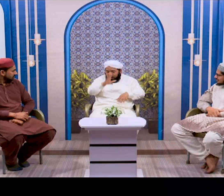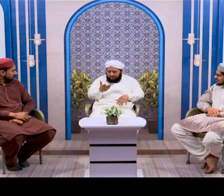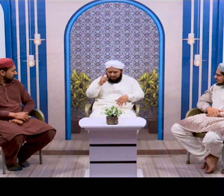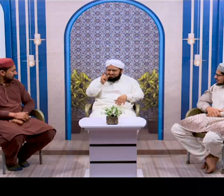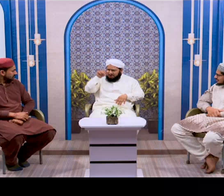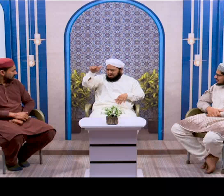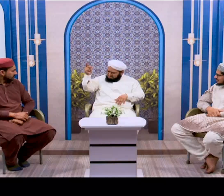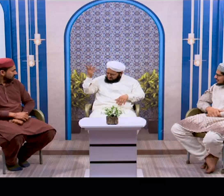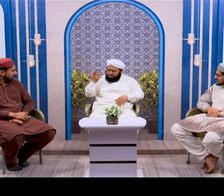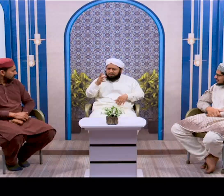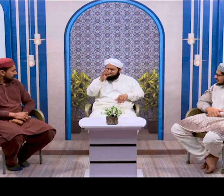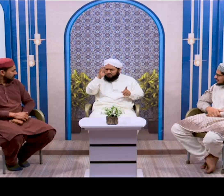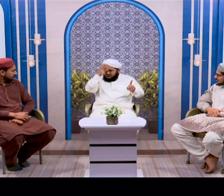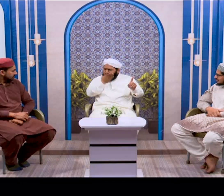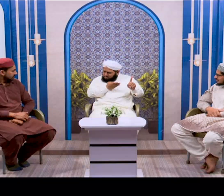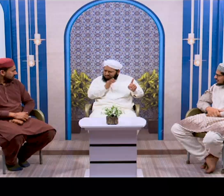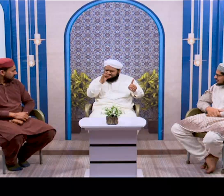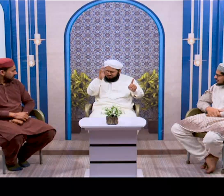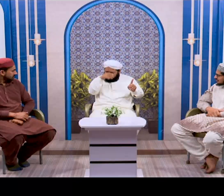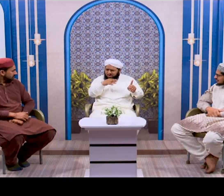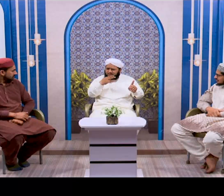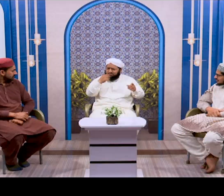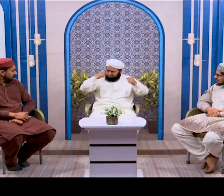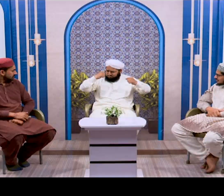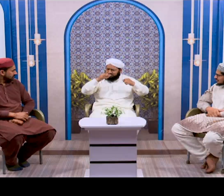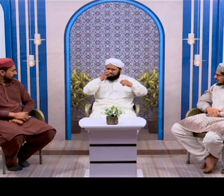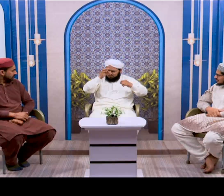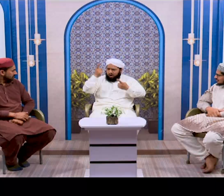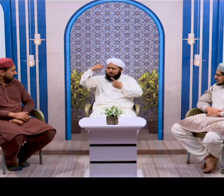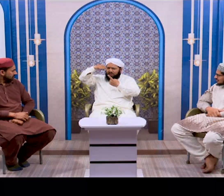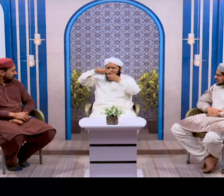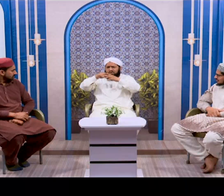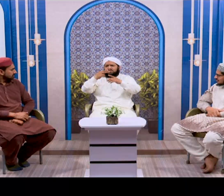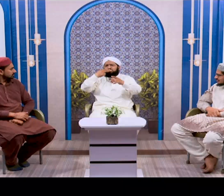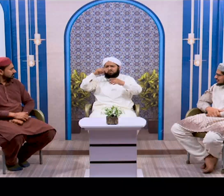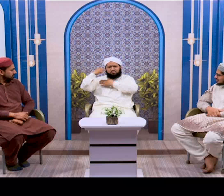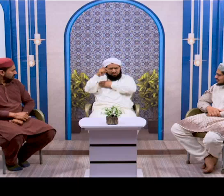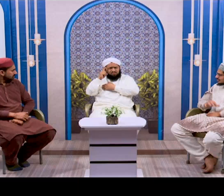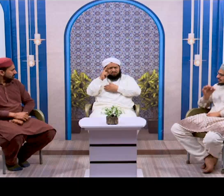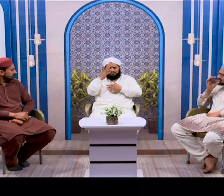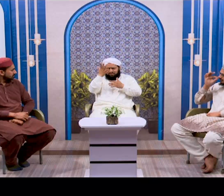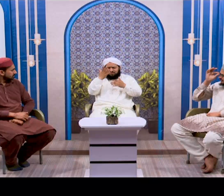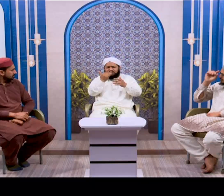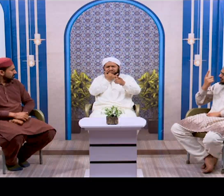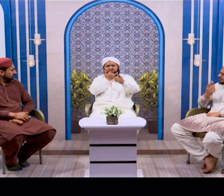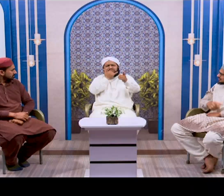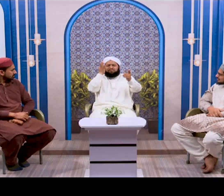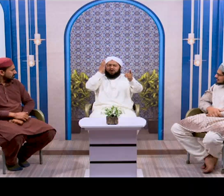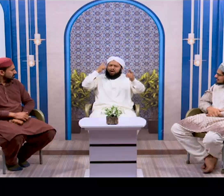کی عادت ہوتی ہے کہ انبیاء کرام علیہم السلام کے معجزات اور اولیاء کرام کی کرامات کو عقل پر تولتے ہیں۔ جب ان کی عقل کام